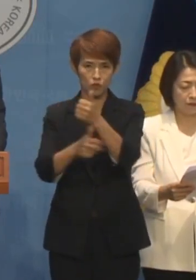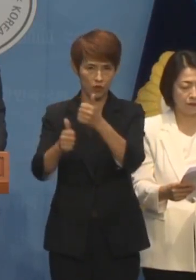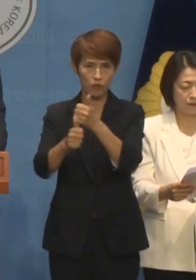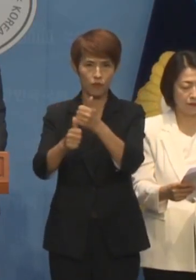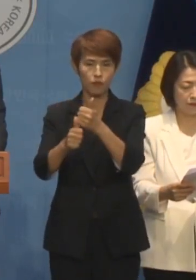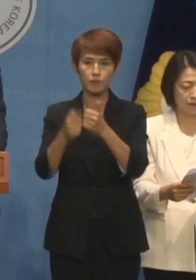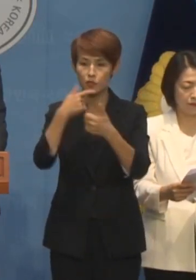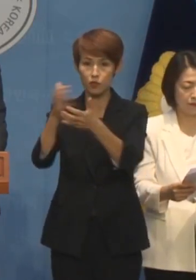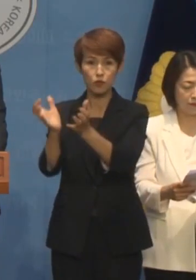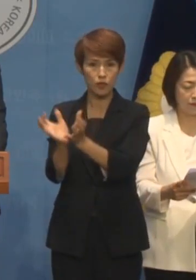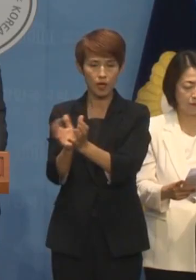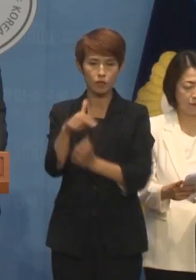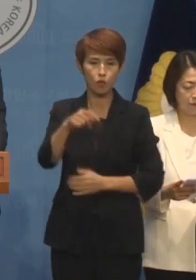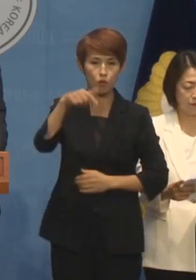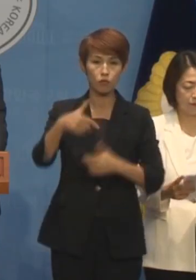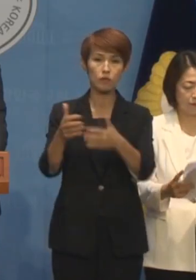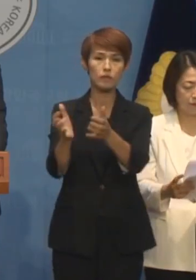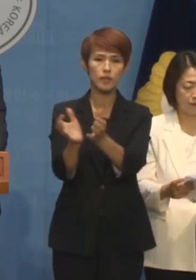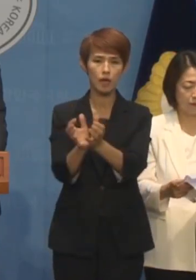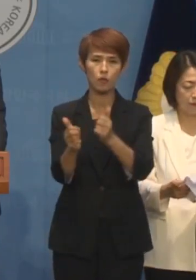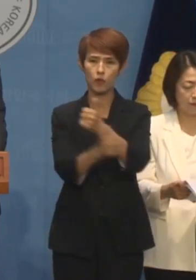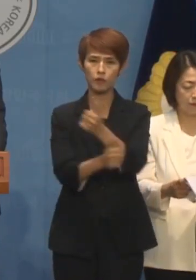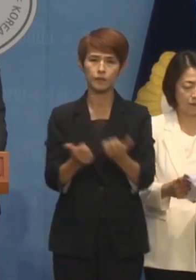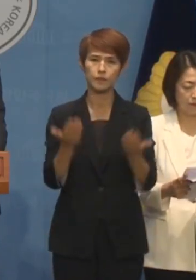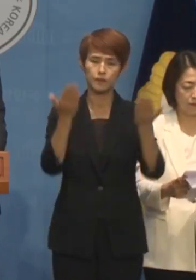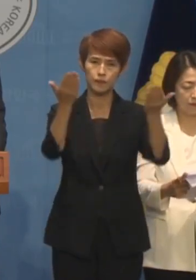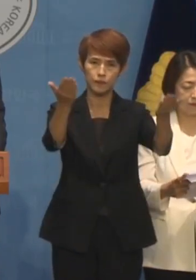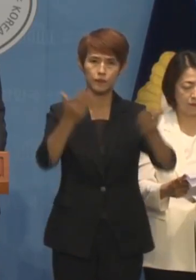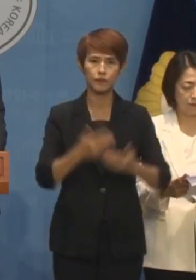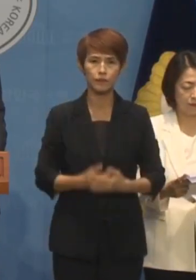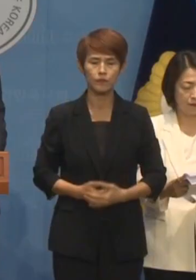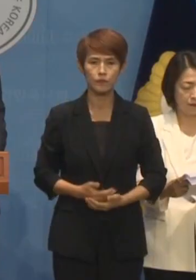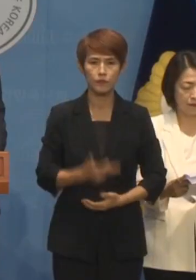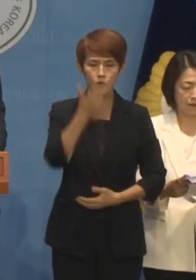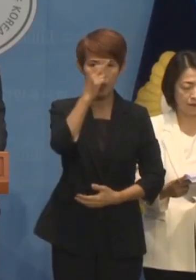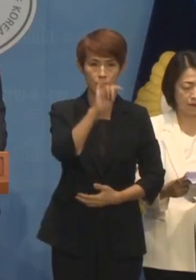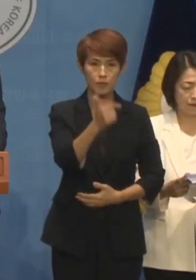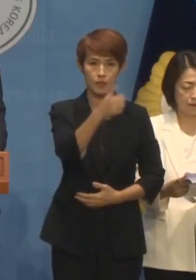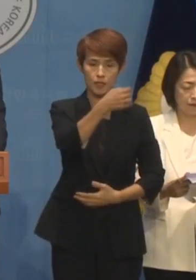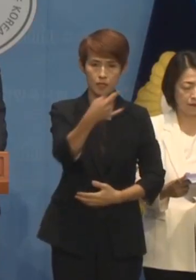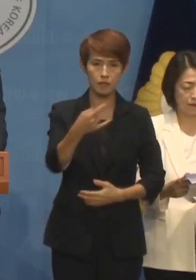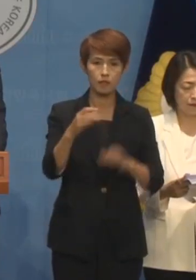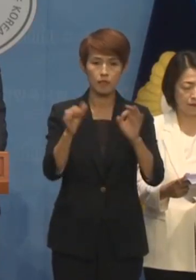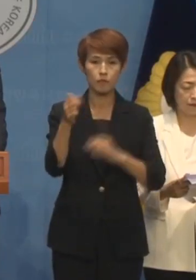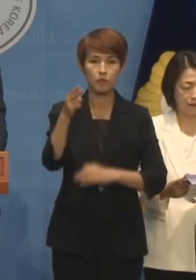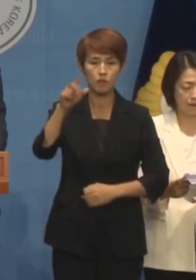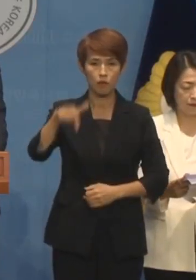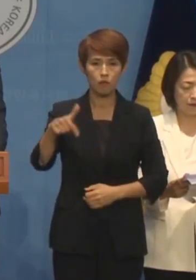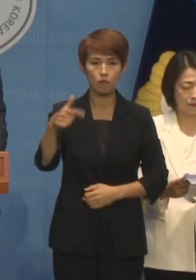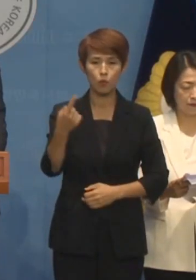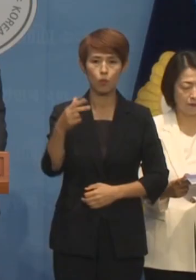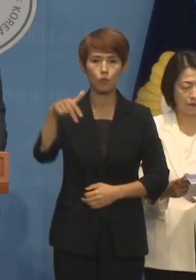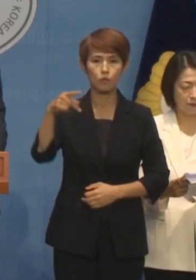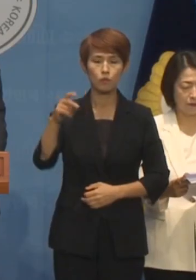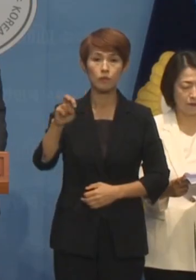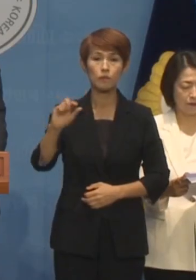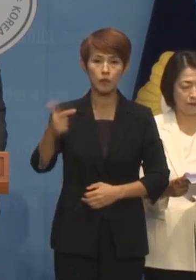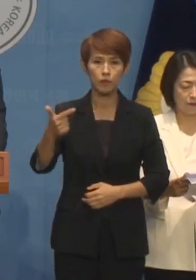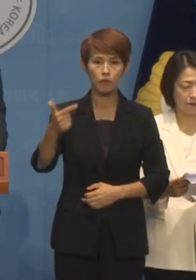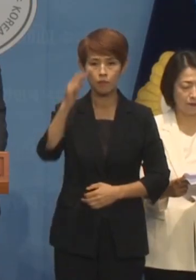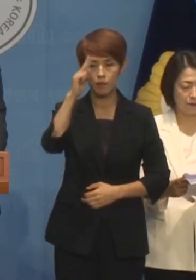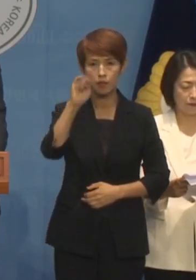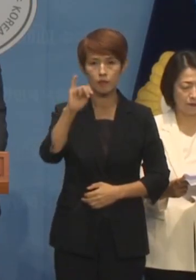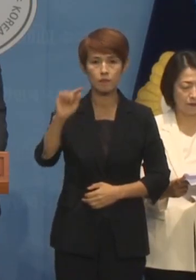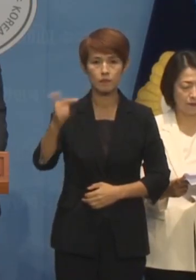과학기술정보방송통신위원회 더불어민주당 조국혁신당 위원 일동 최민희, 김현, 김우영, 노종면, 박민규,